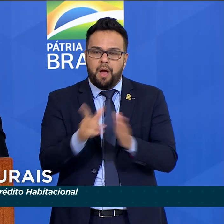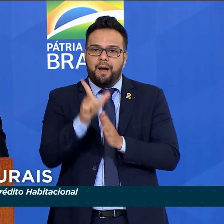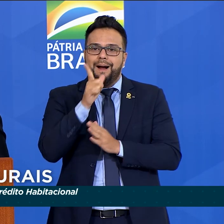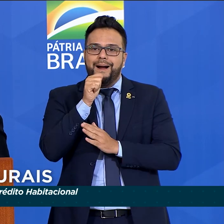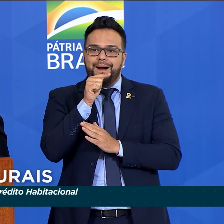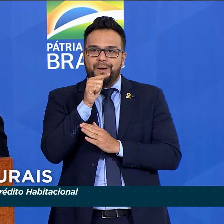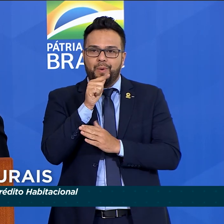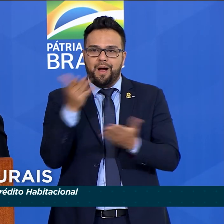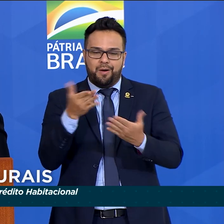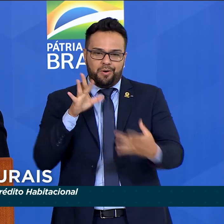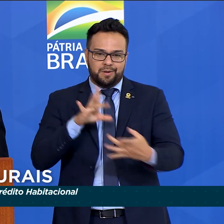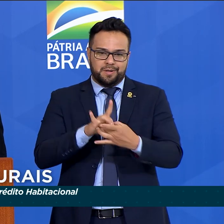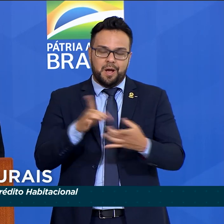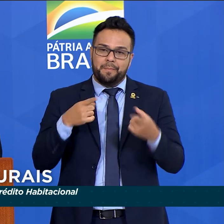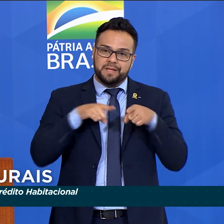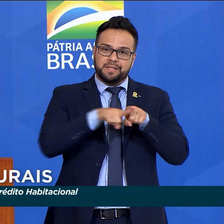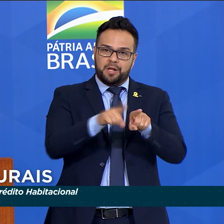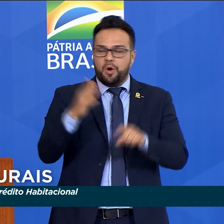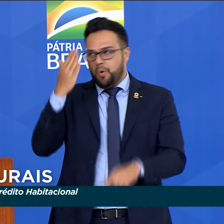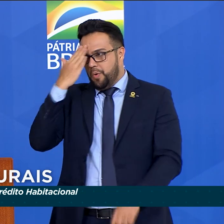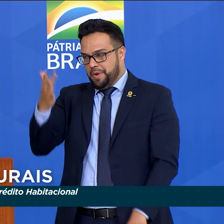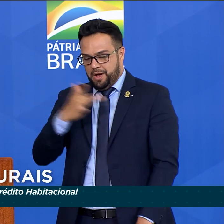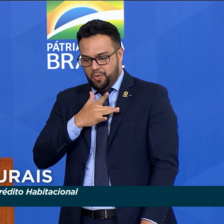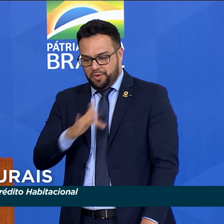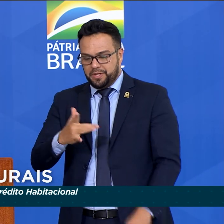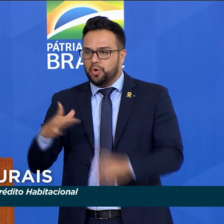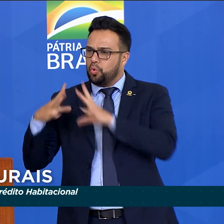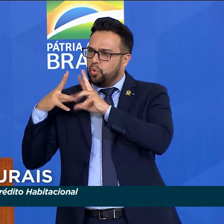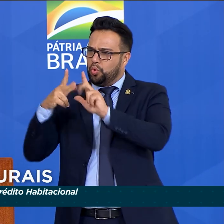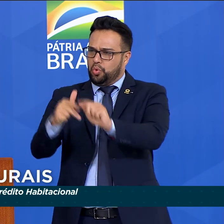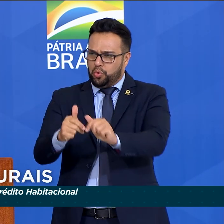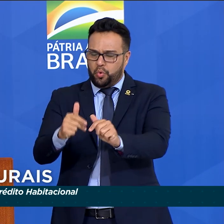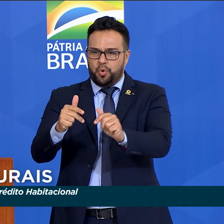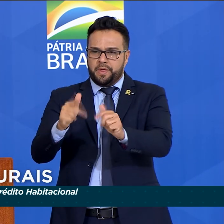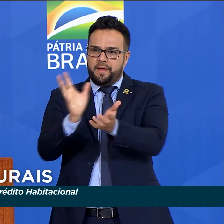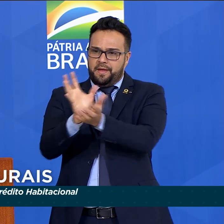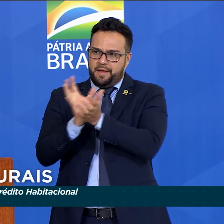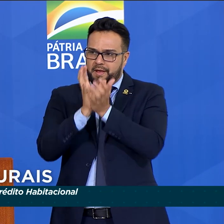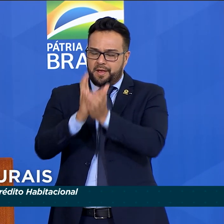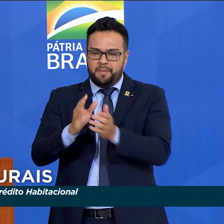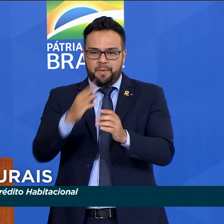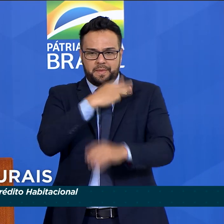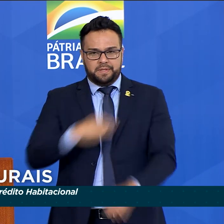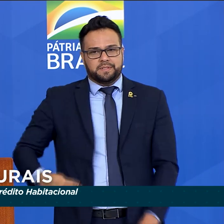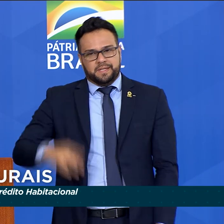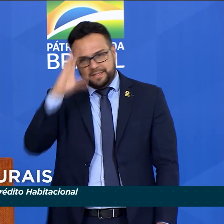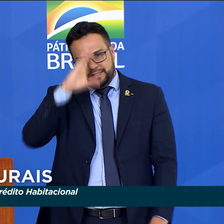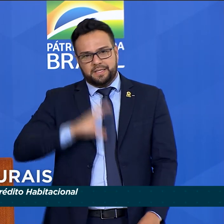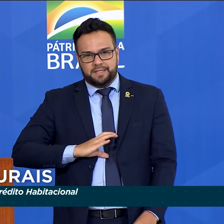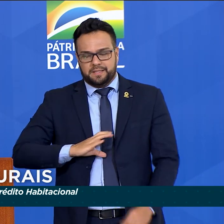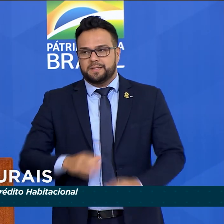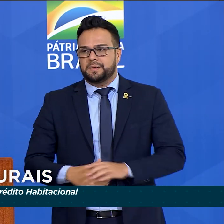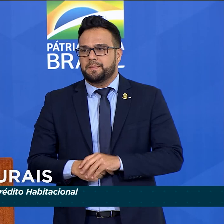trabalho e parceria. Obrigado, ministro Onyx, e obrigado a toda a equipe do Ministério da Cidadania por essa parceria que hoje a gente